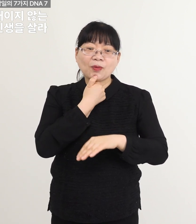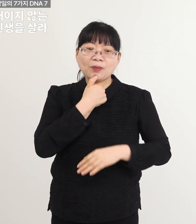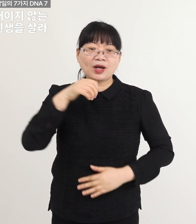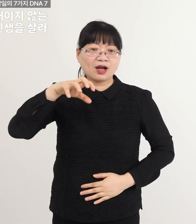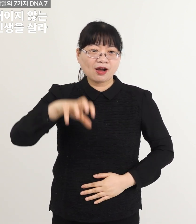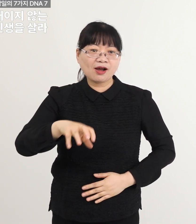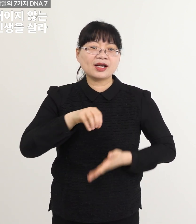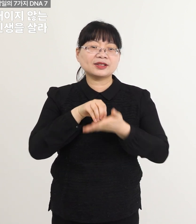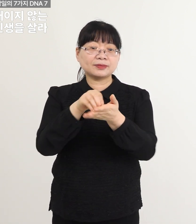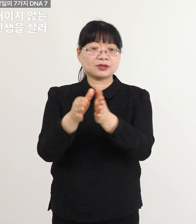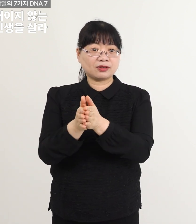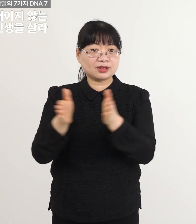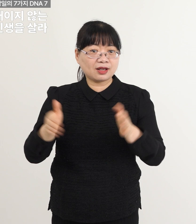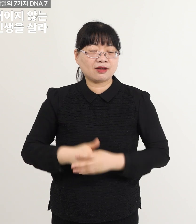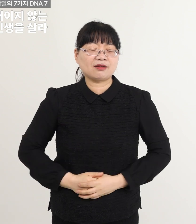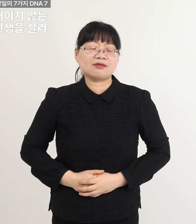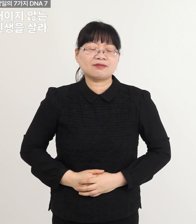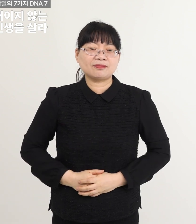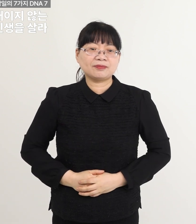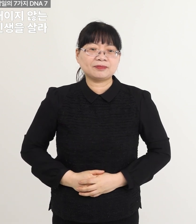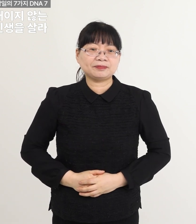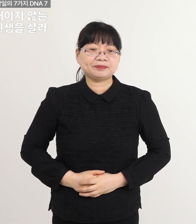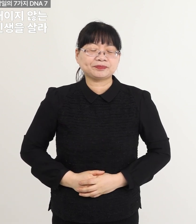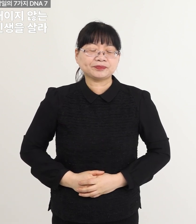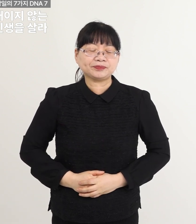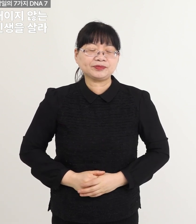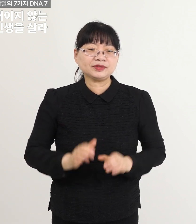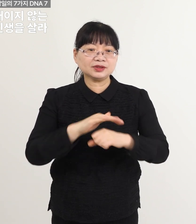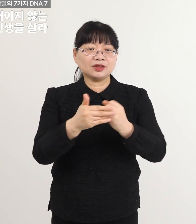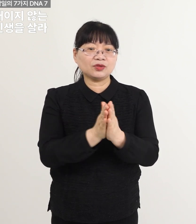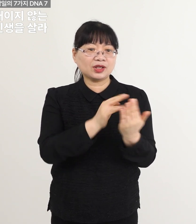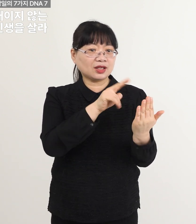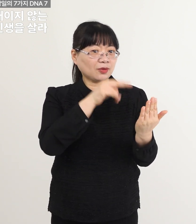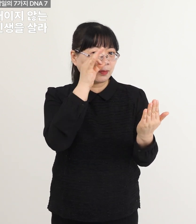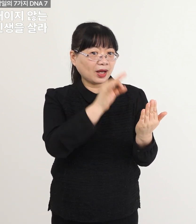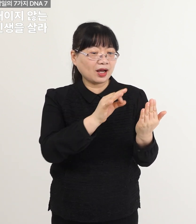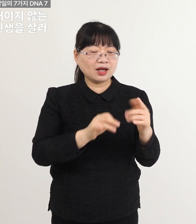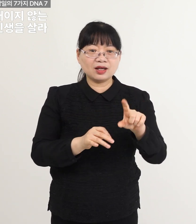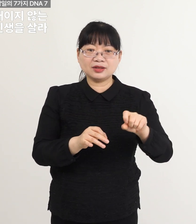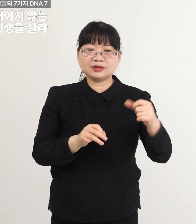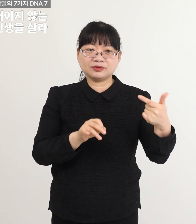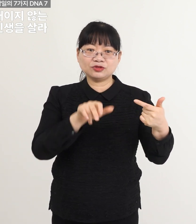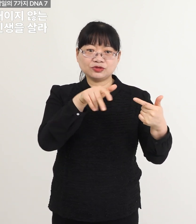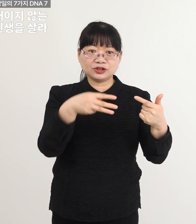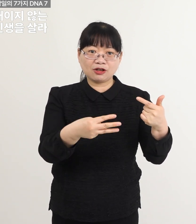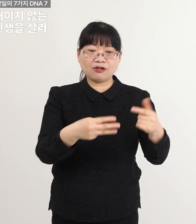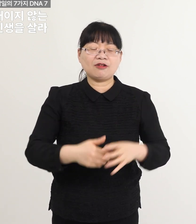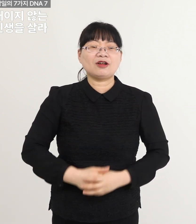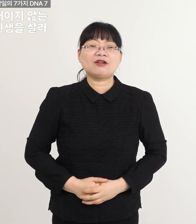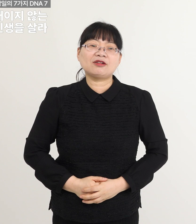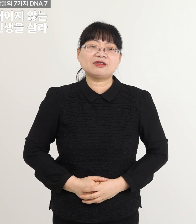로마에 입성을 하게 됩니다. 몇 절을 보시냐 하면 16절을 좀 한번 볼까요?